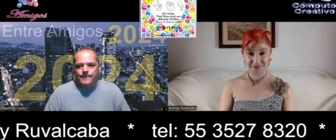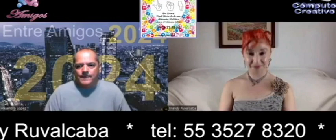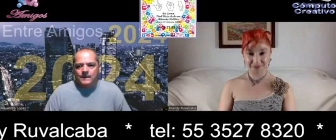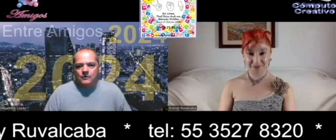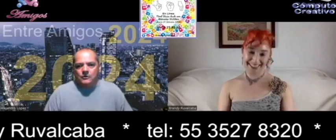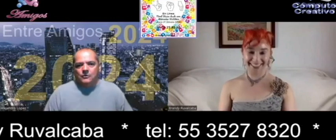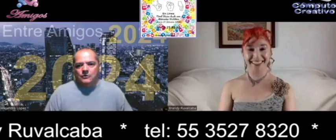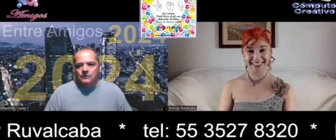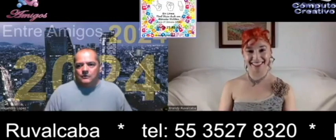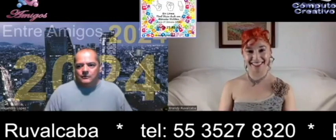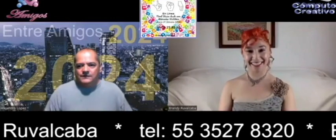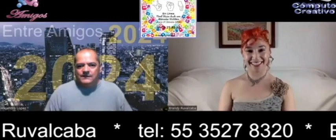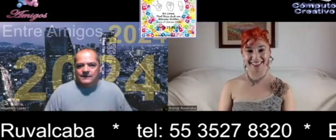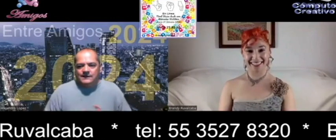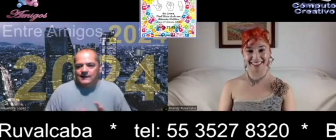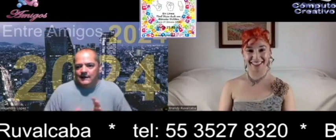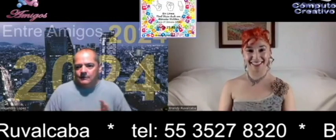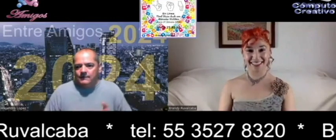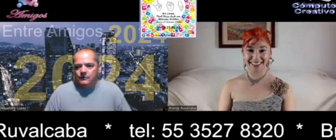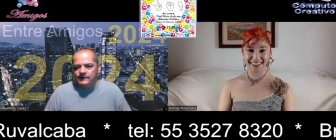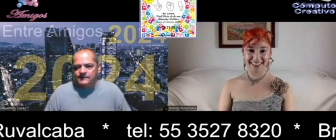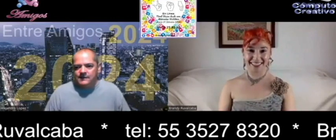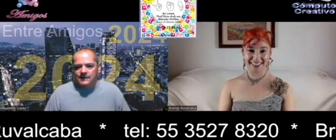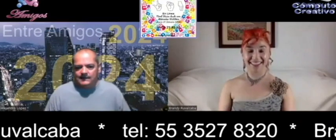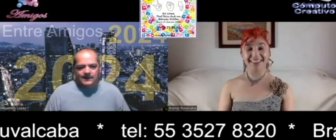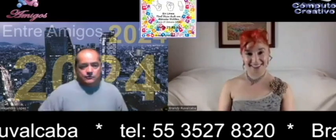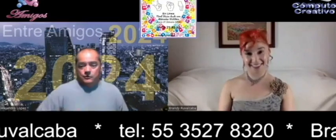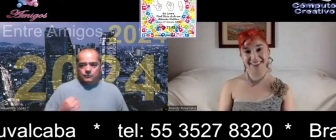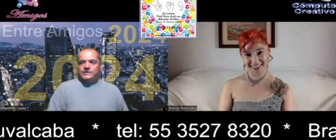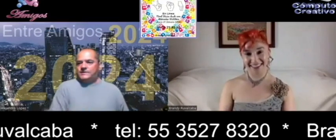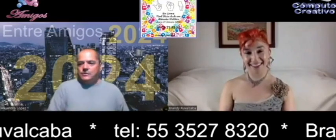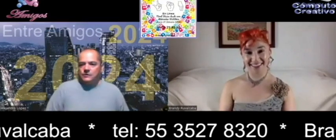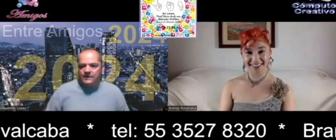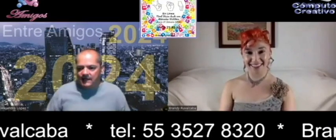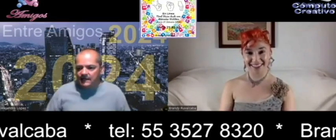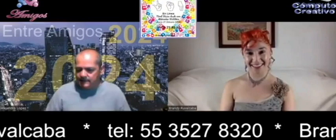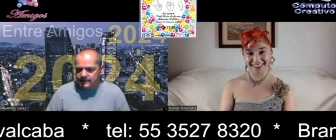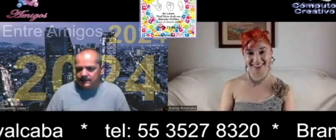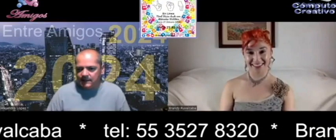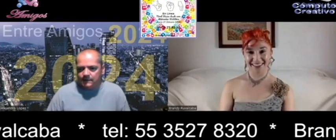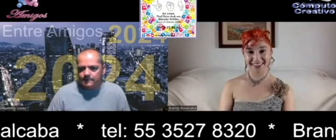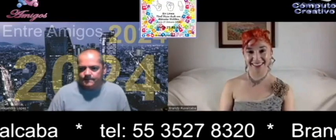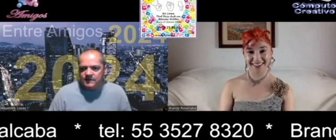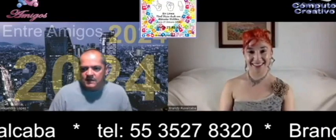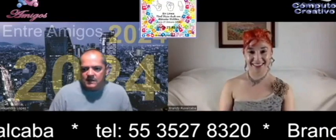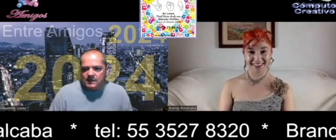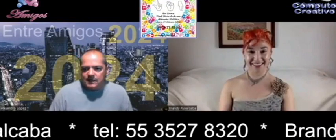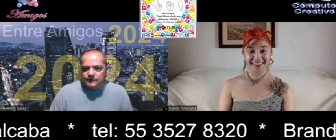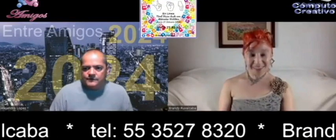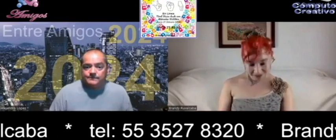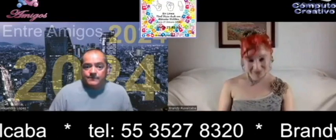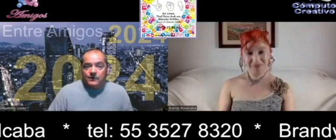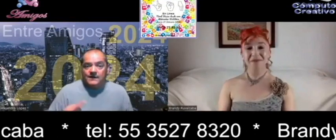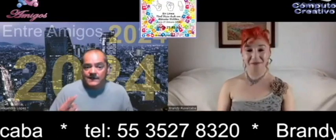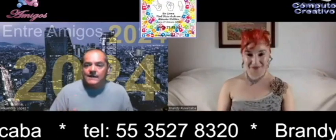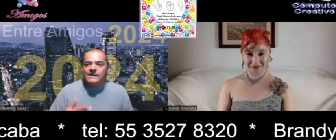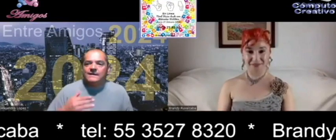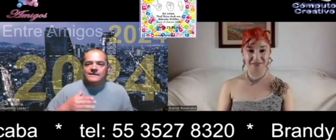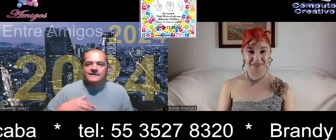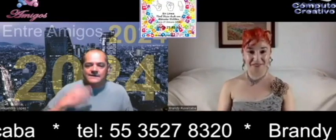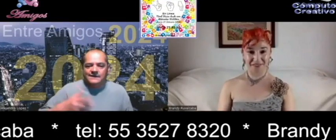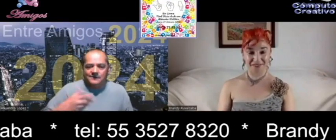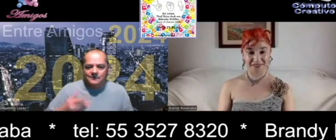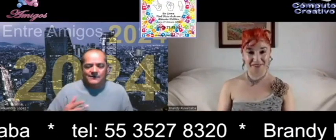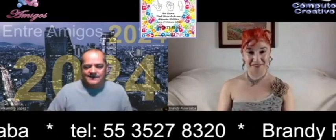es. o si a lo mejor llegas con mucha seguridad, etcétera, ¿no? Entonces, pero aquí